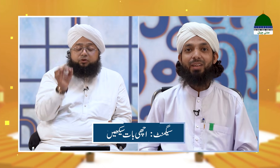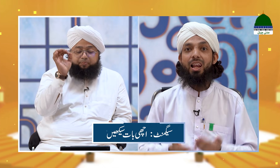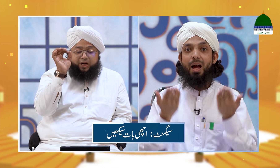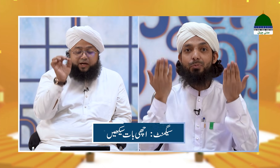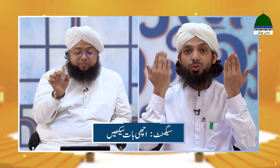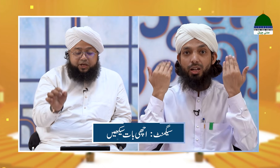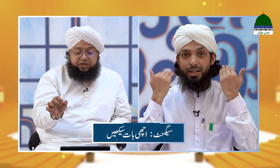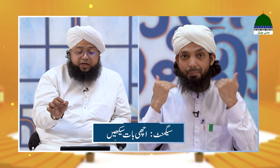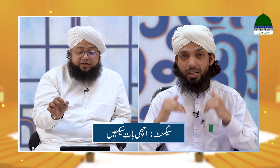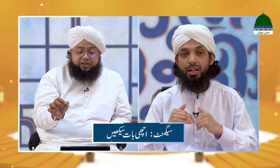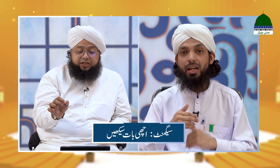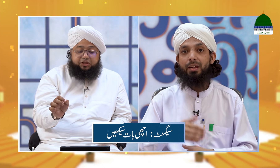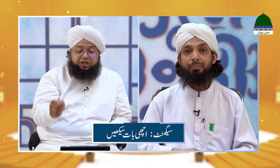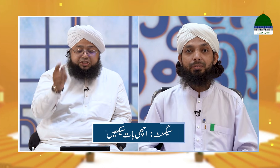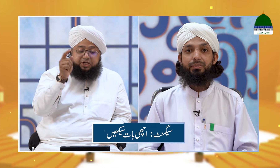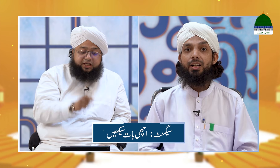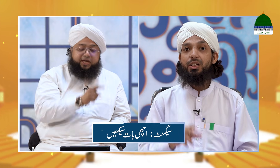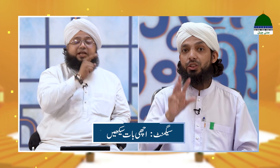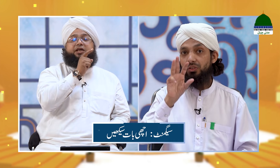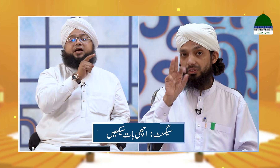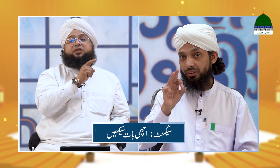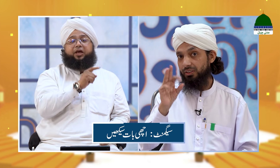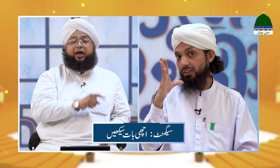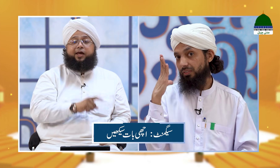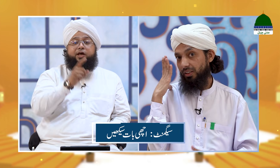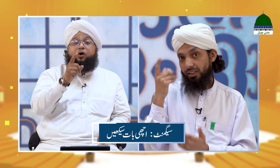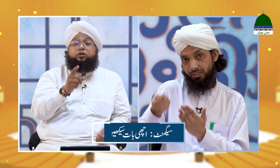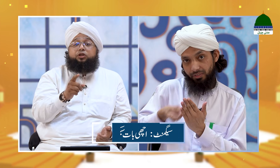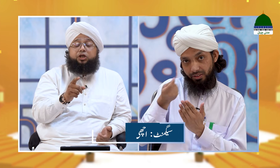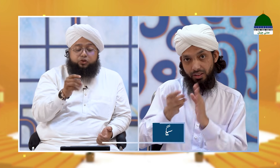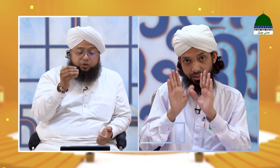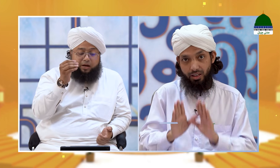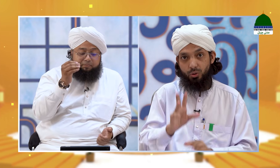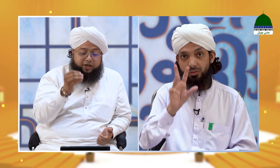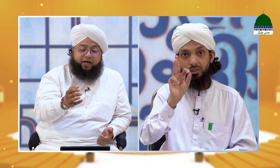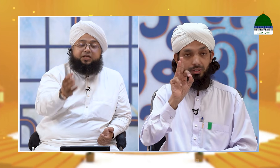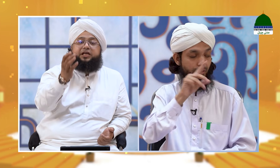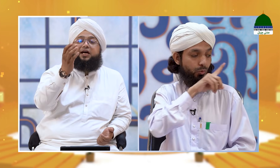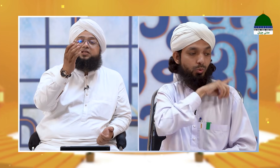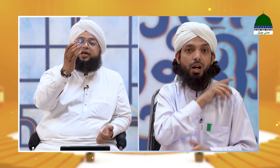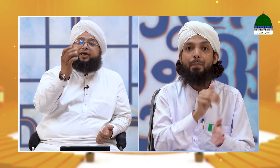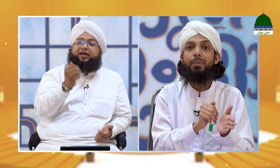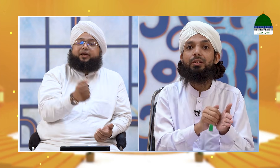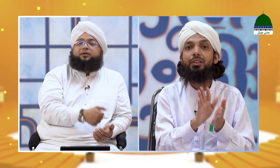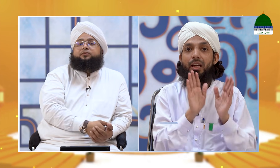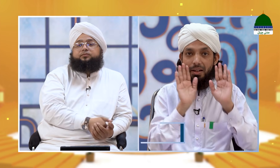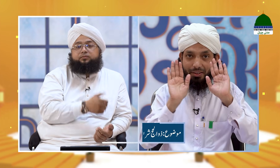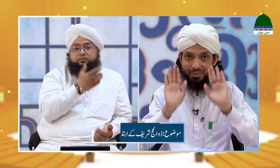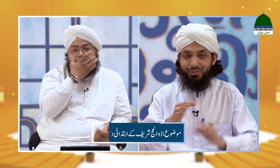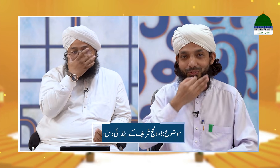الحمدللہ رب العالمین کہنے سے 30 نیکیاں لکھی جاتی ہیں اور 30 گناہ مٹا دیے جاتے